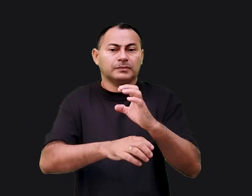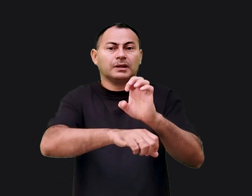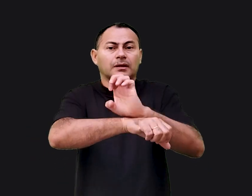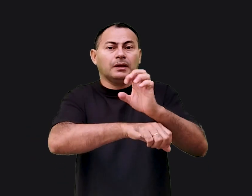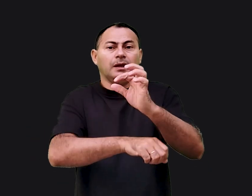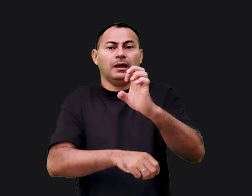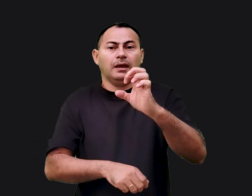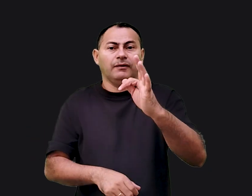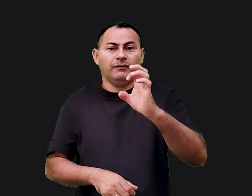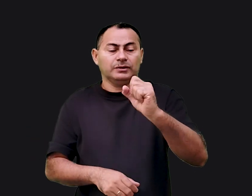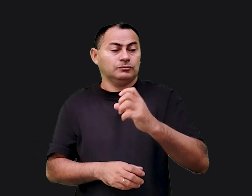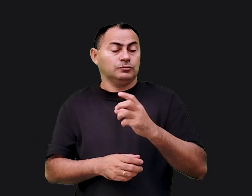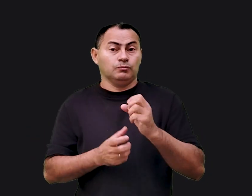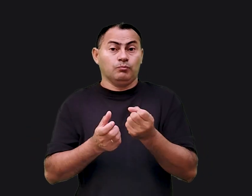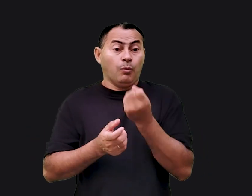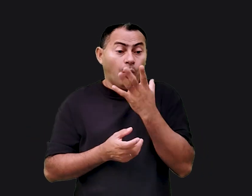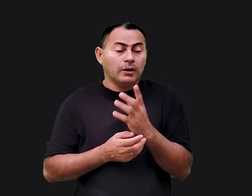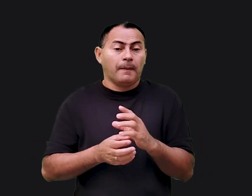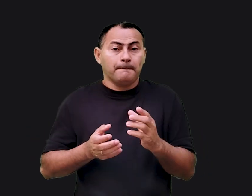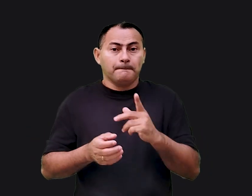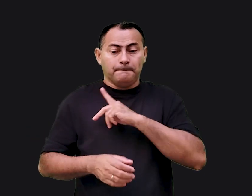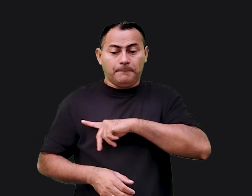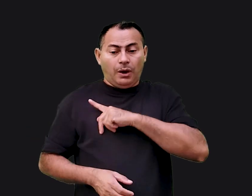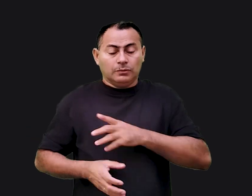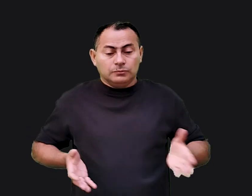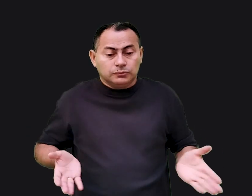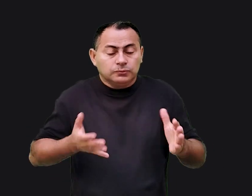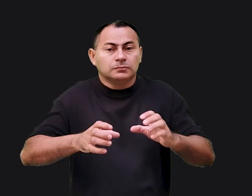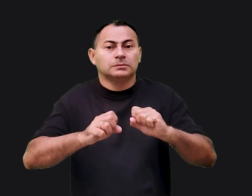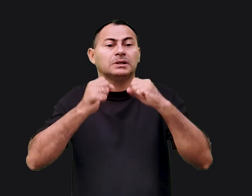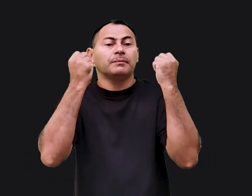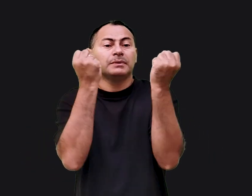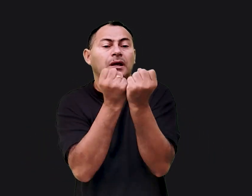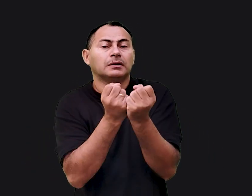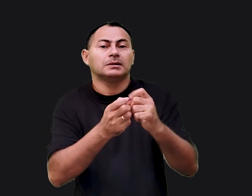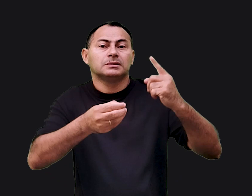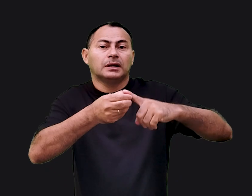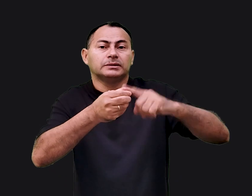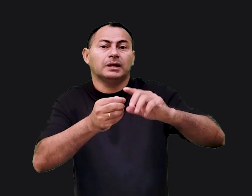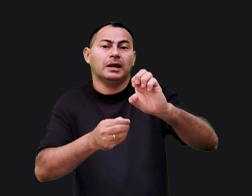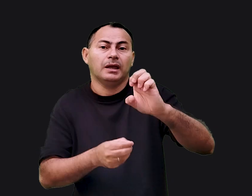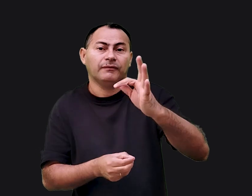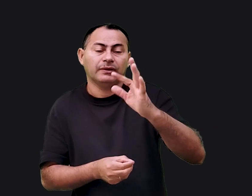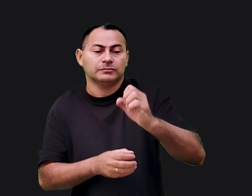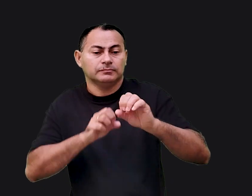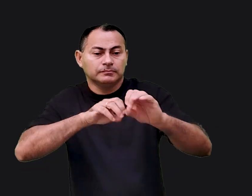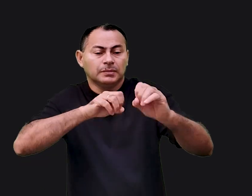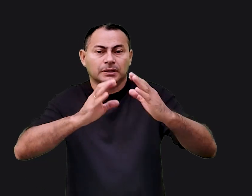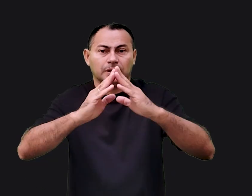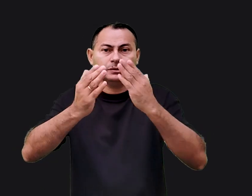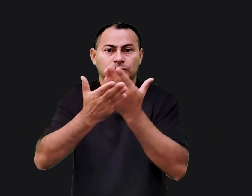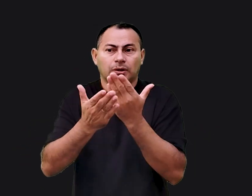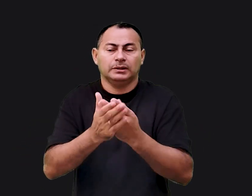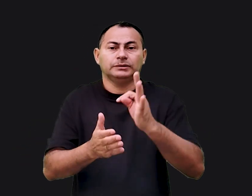Éfeso fosse tão frutífera é que Paulo promoveu um seminário na cidade de Éfeso ele ensinou na escola de